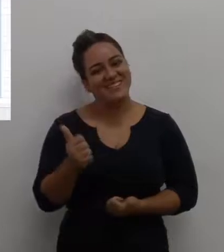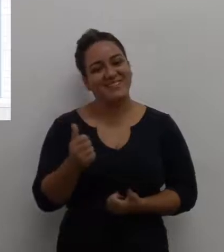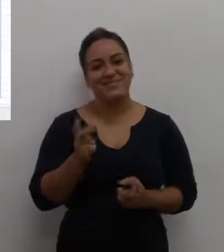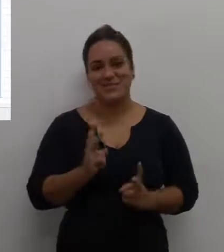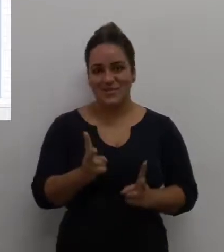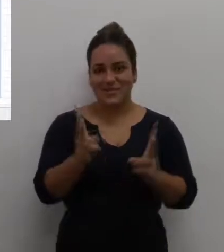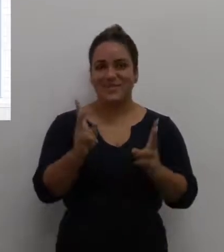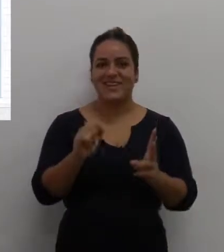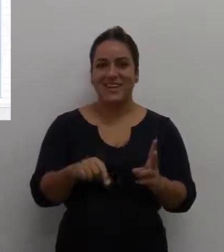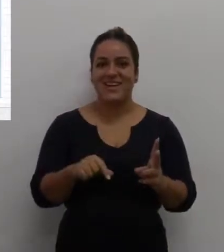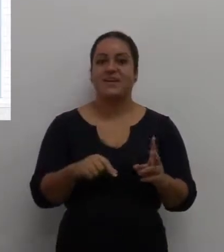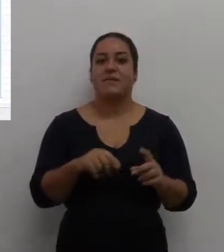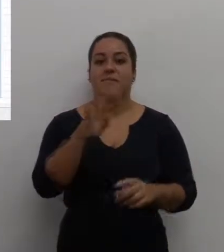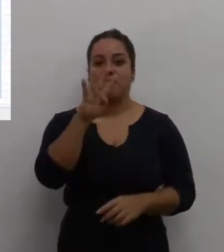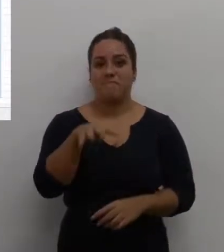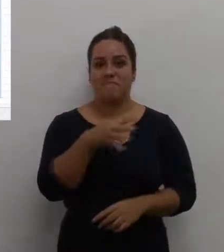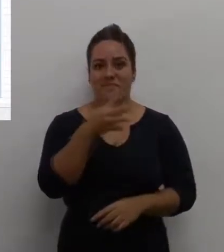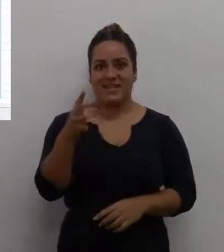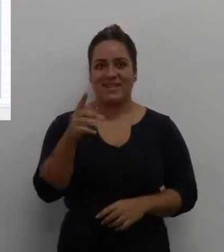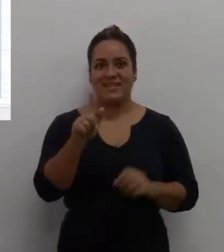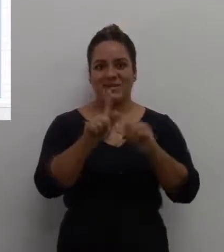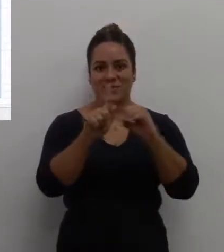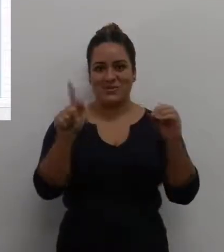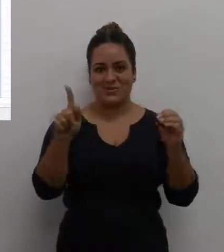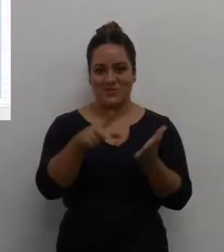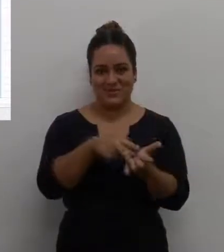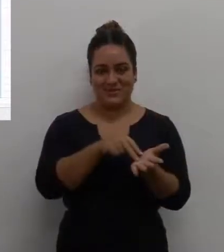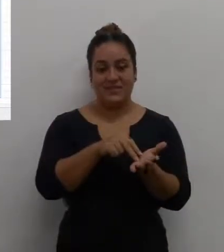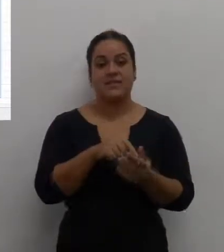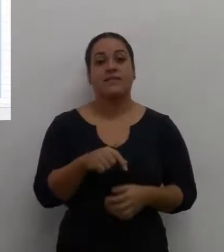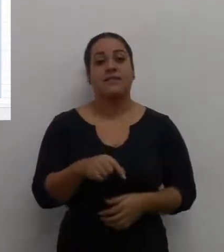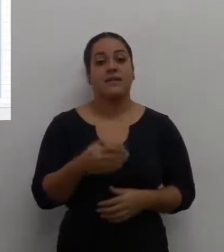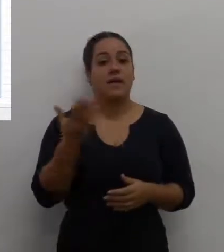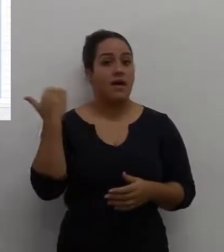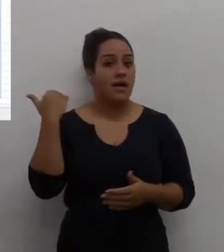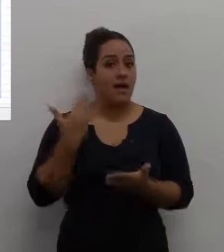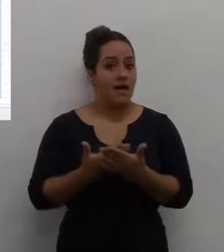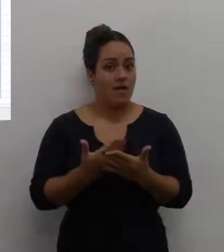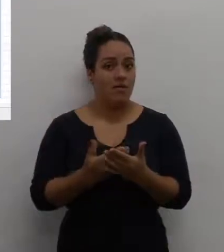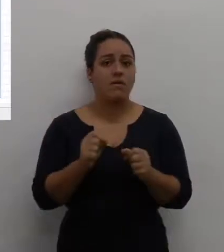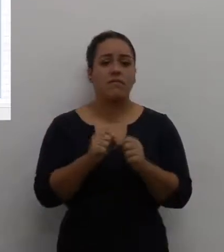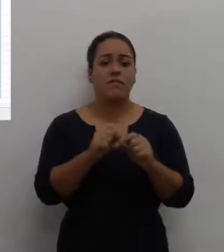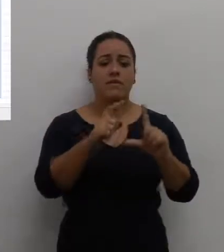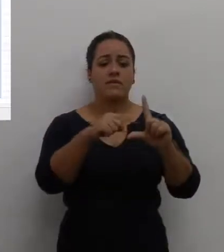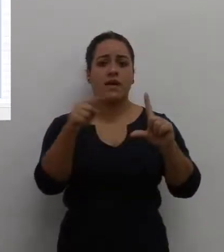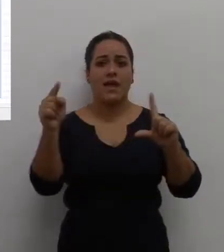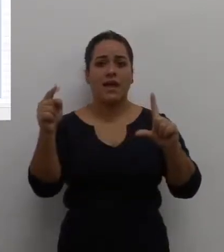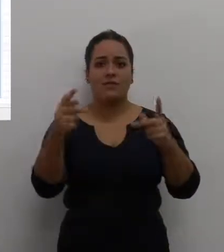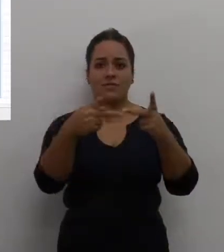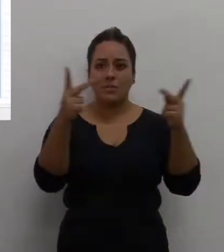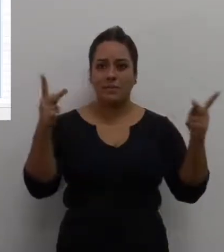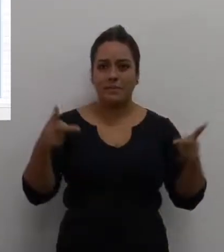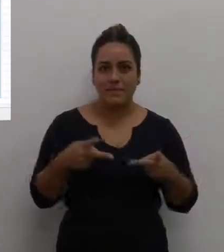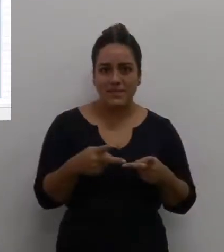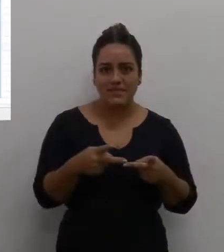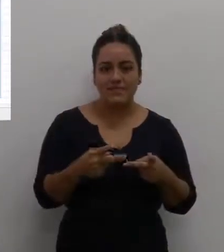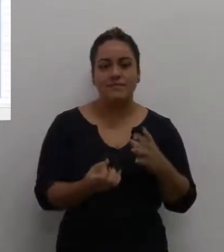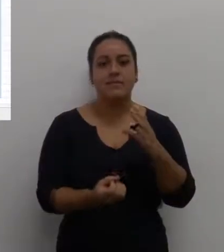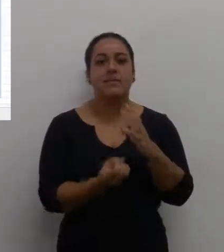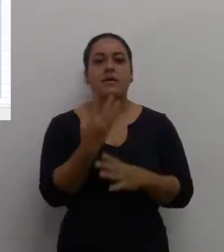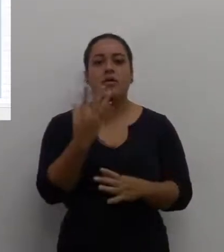Olá pessoal, vamos continuar a trabalhar com planilhas Google. Na anterior, nós fizemos esse gráfico aqui, um gráfico de pizza, onde eu